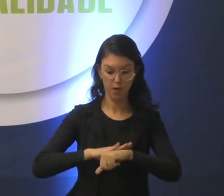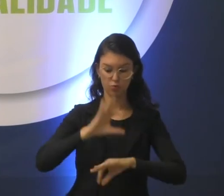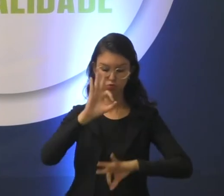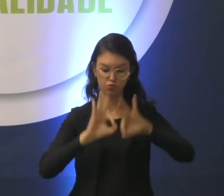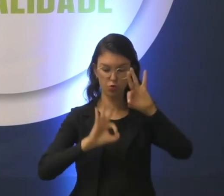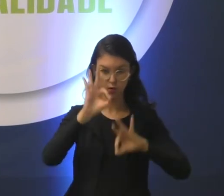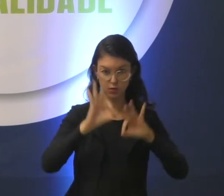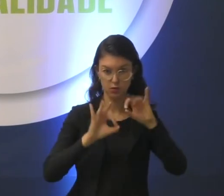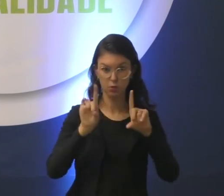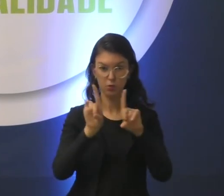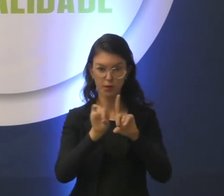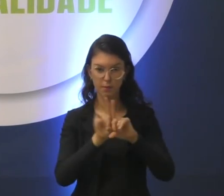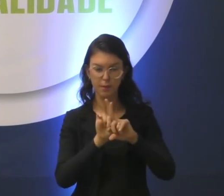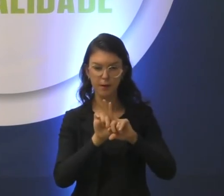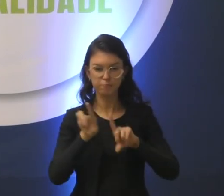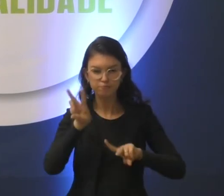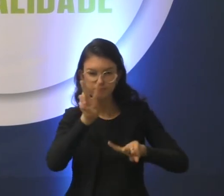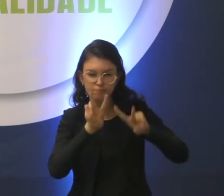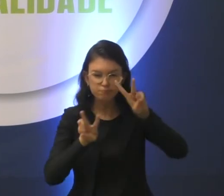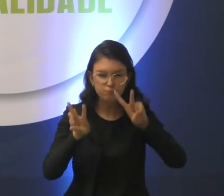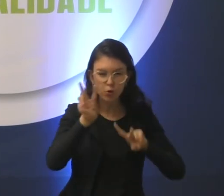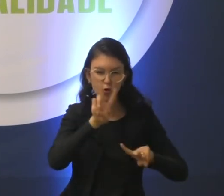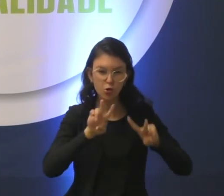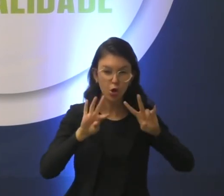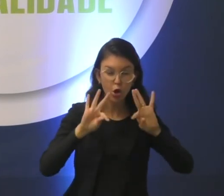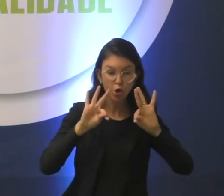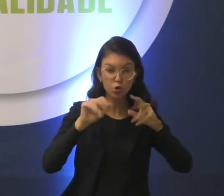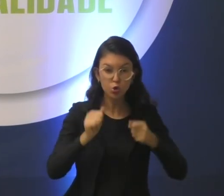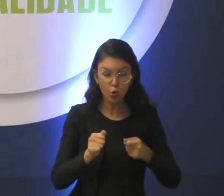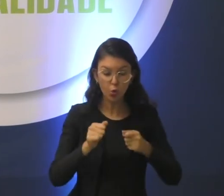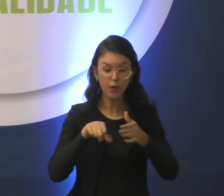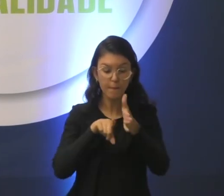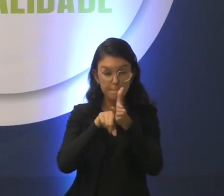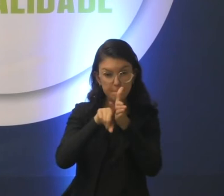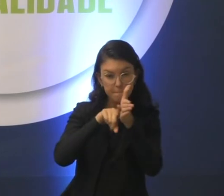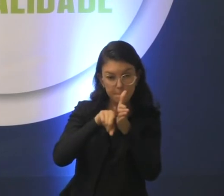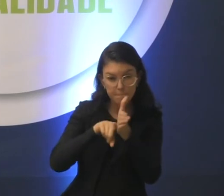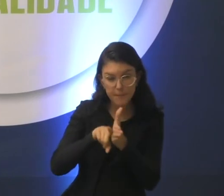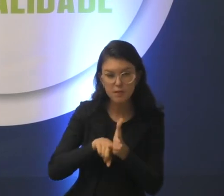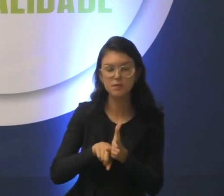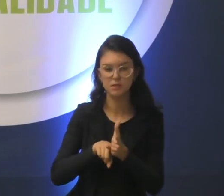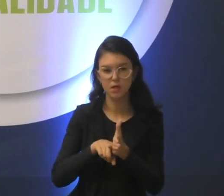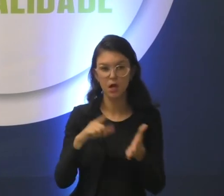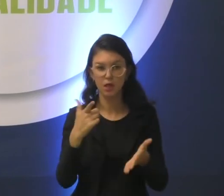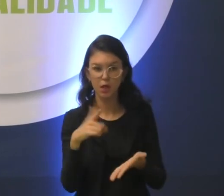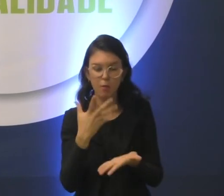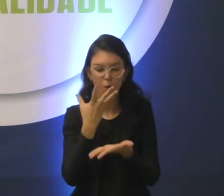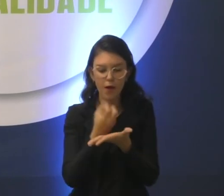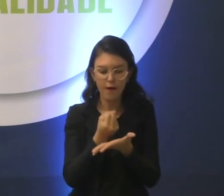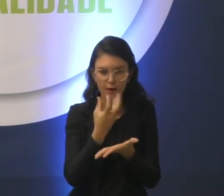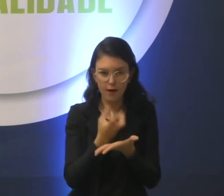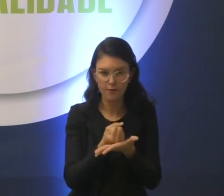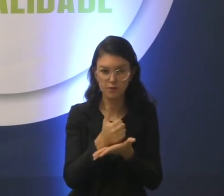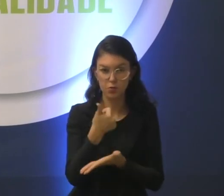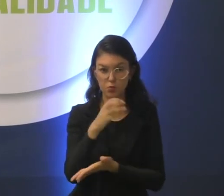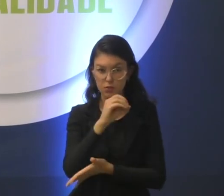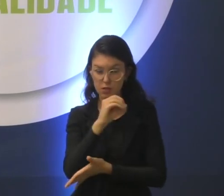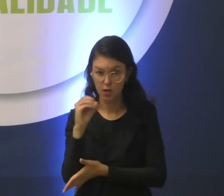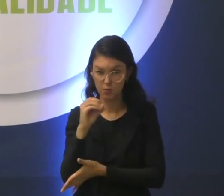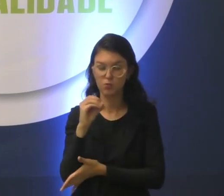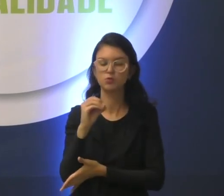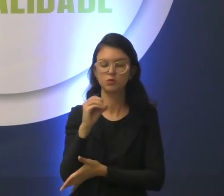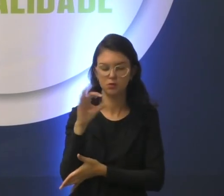gente monitora diariamente toda a realização da pesquisa e depois, com a gravação de 100% e o